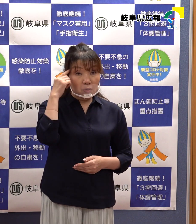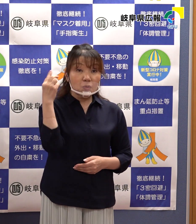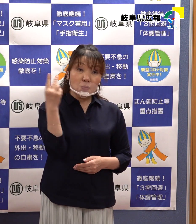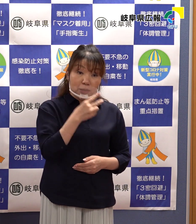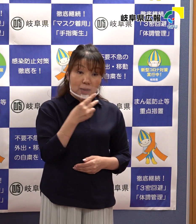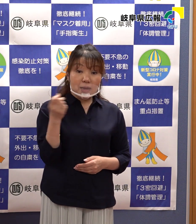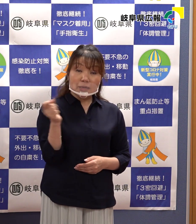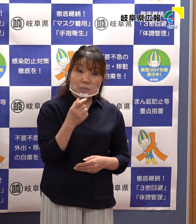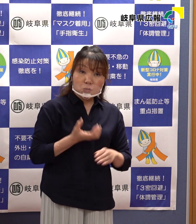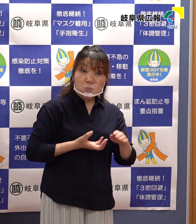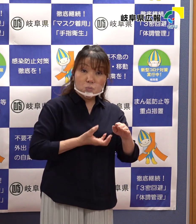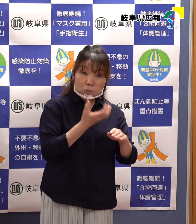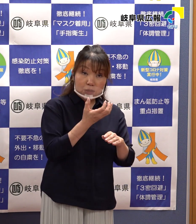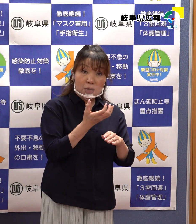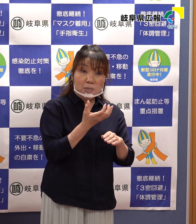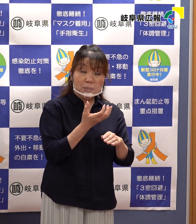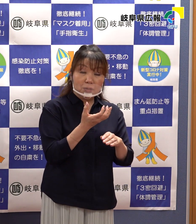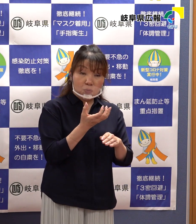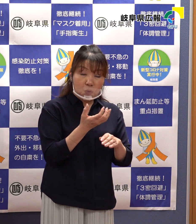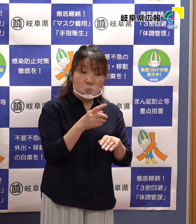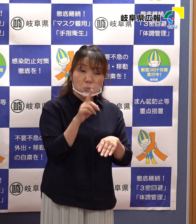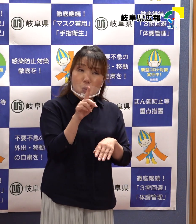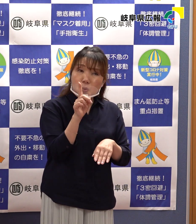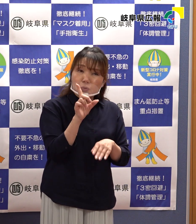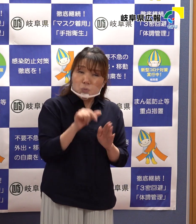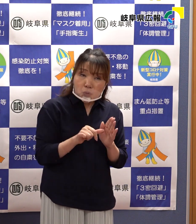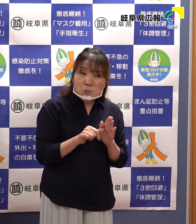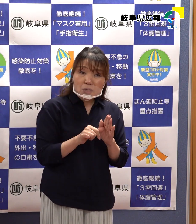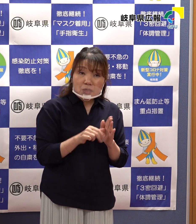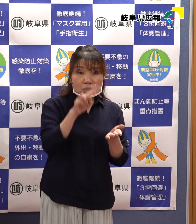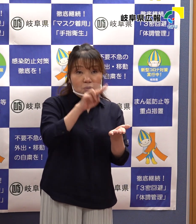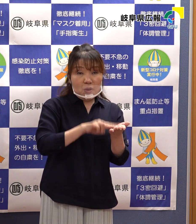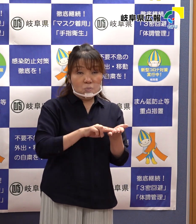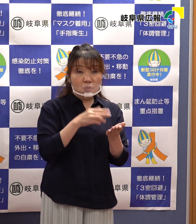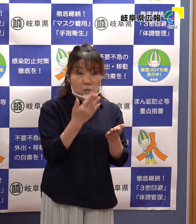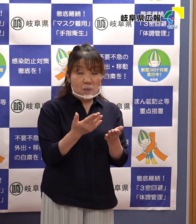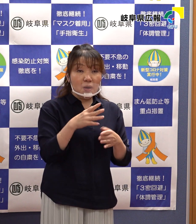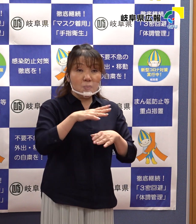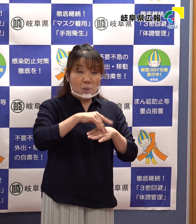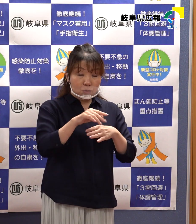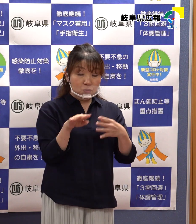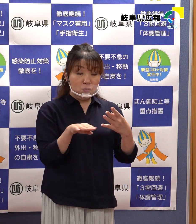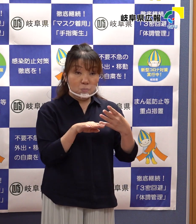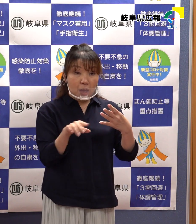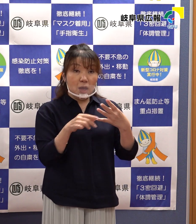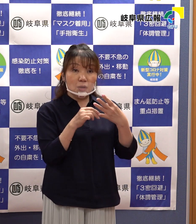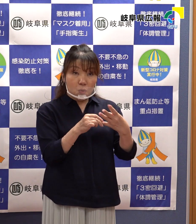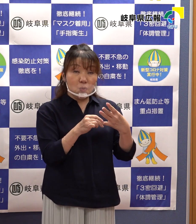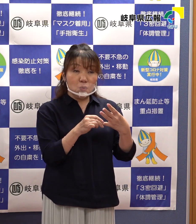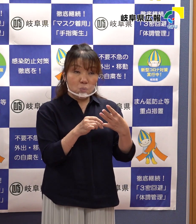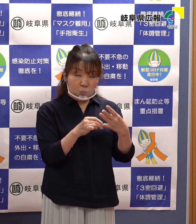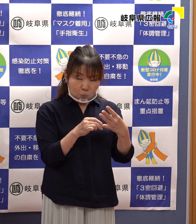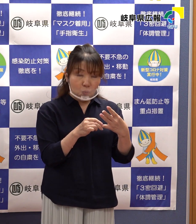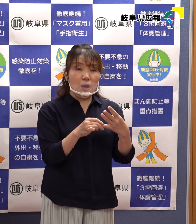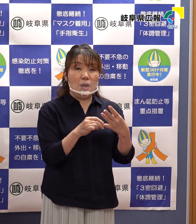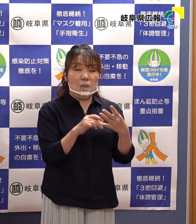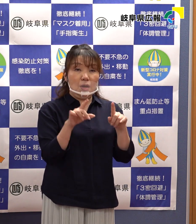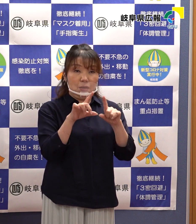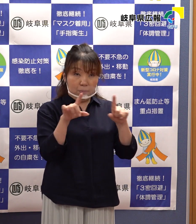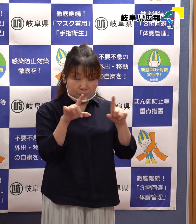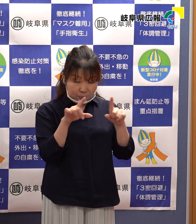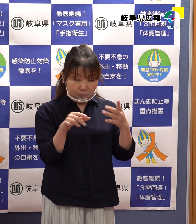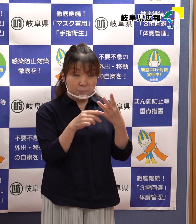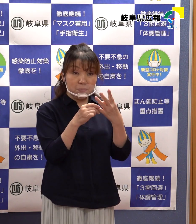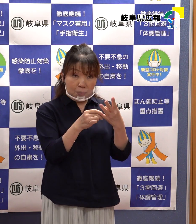急事態を、まあ、どういうところで捉えるかということですね。まずフェーズ4にあることは、まあ、一つの大前提で、